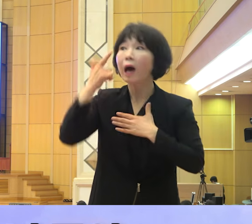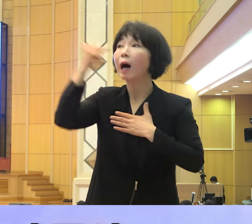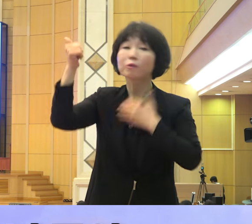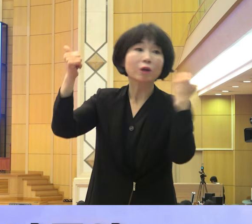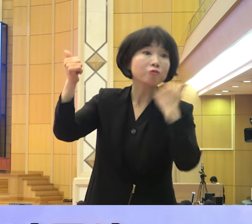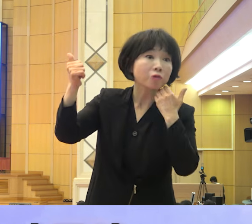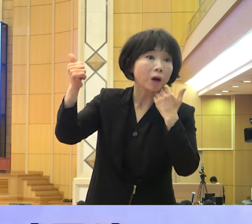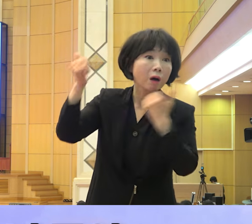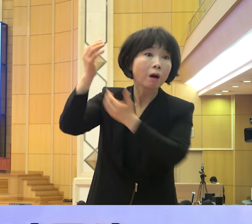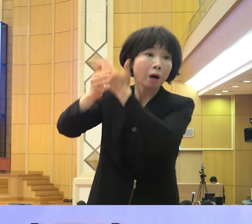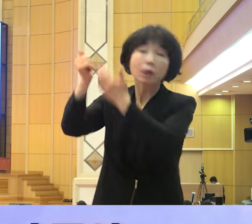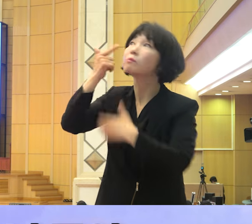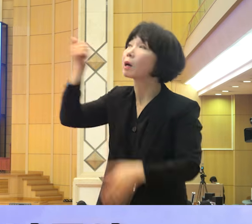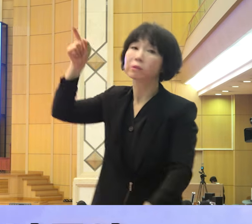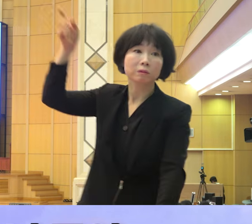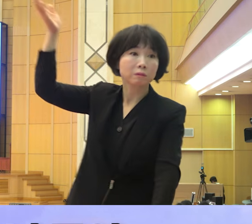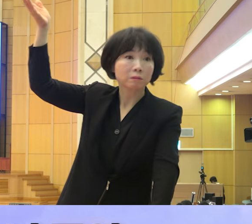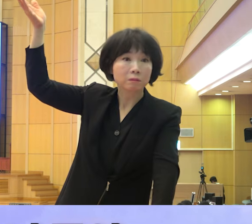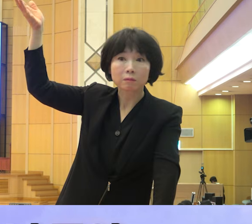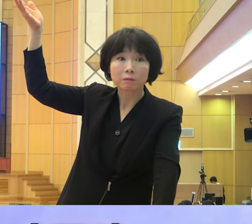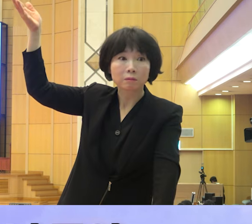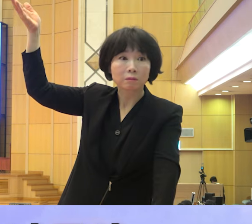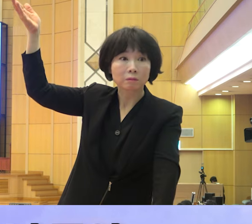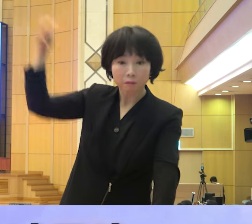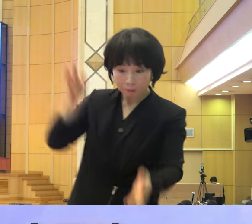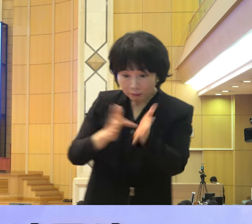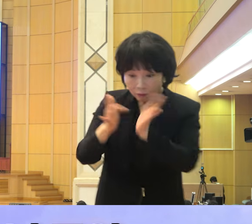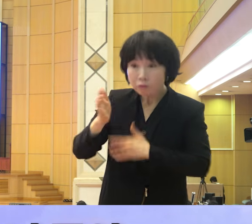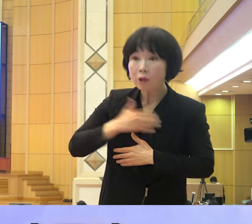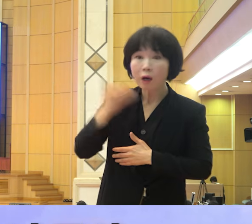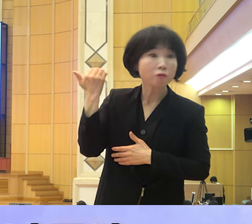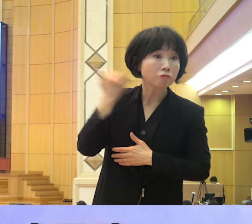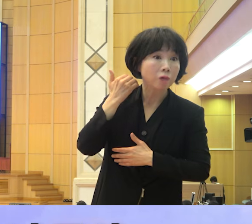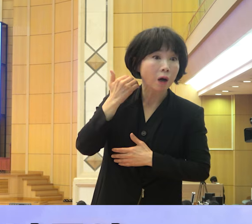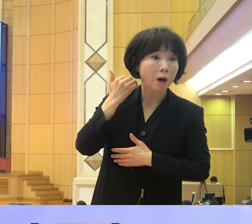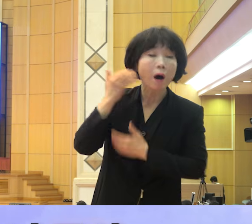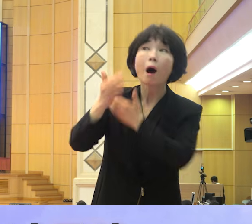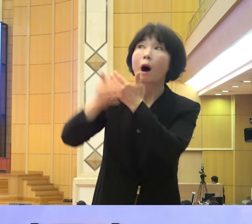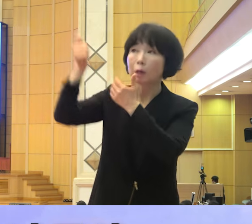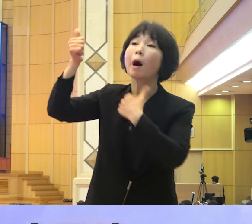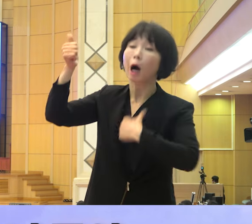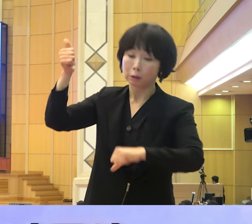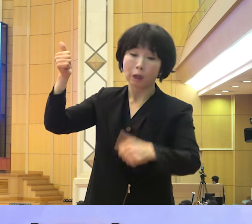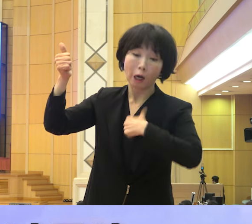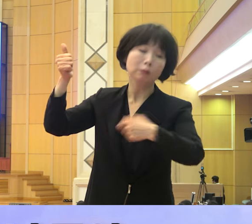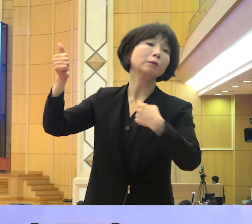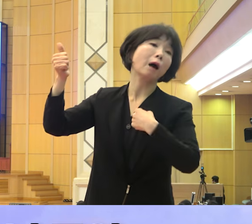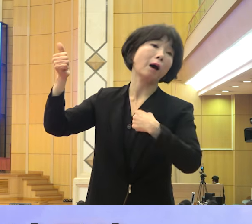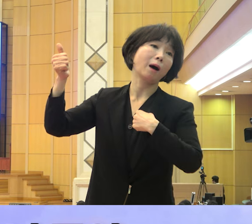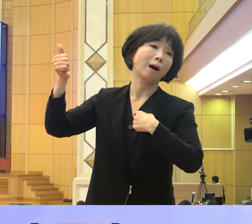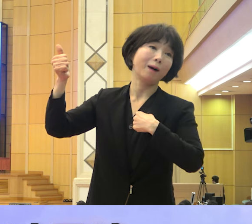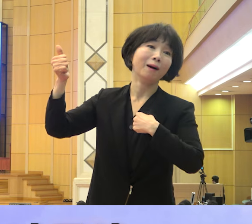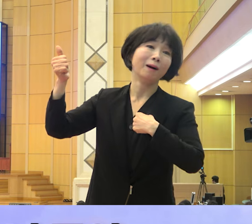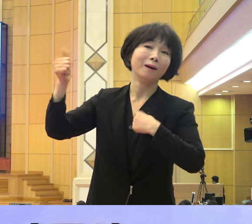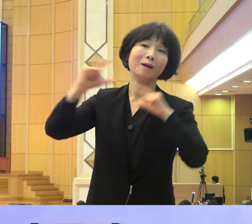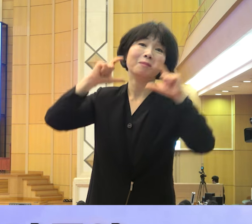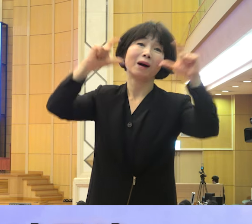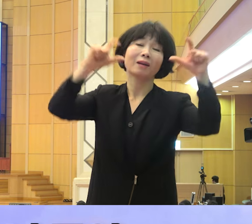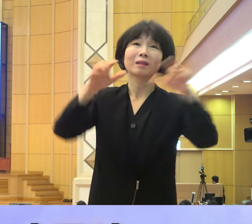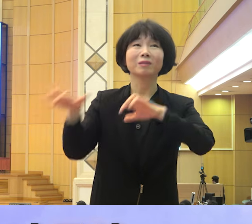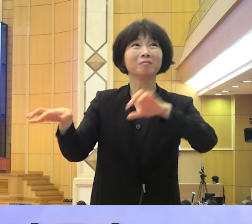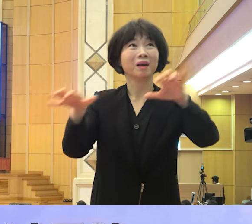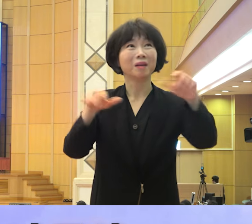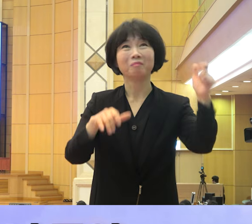친아버지다, 나는 하나님의 아들이다, 이런 말을 하니까 저놈 봐라 저놈 봐라. 유대교 사람들이